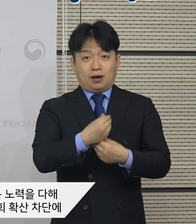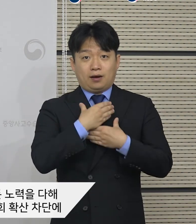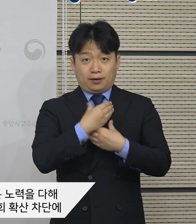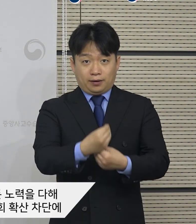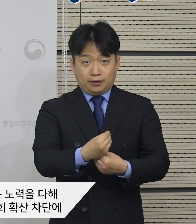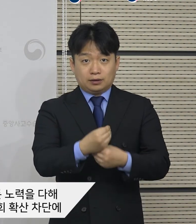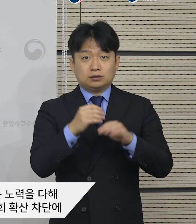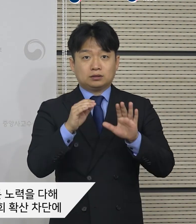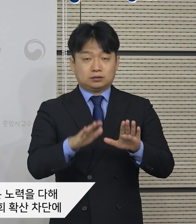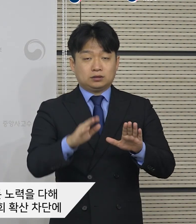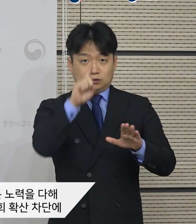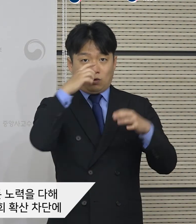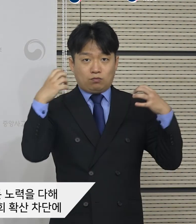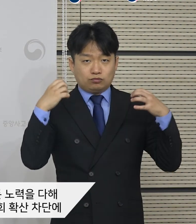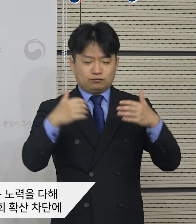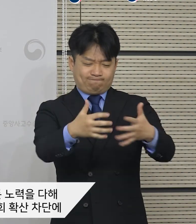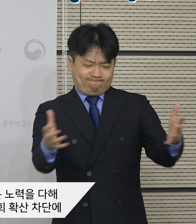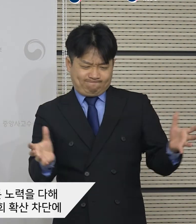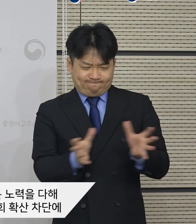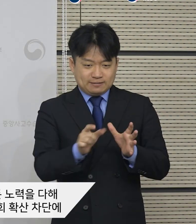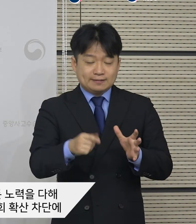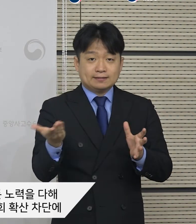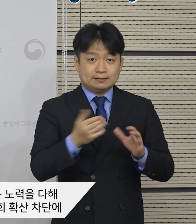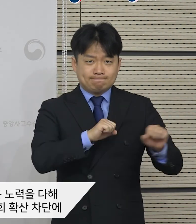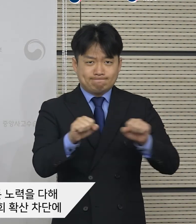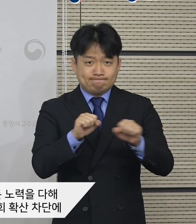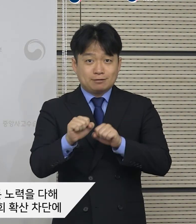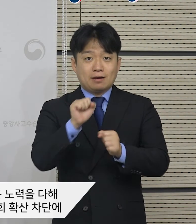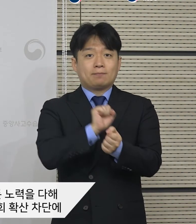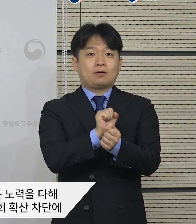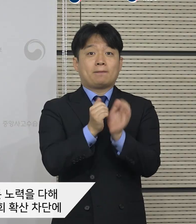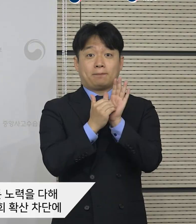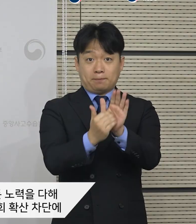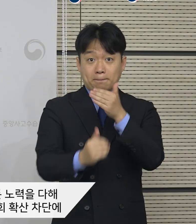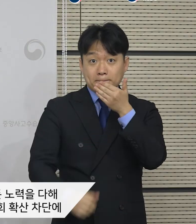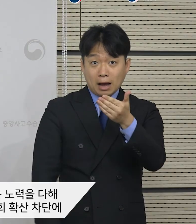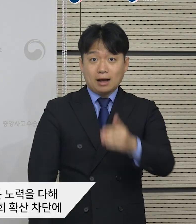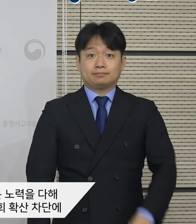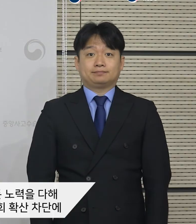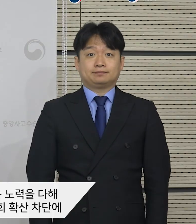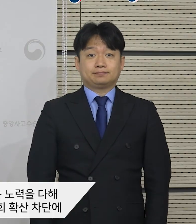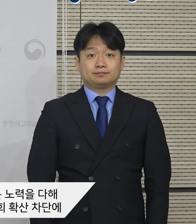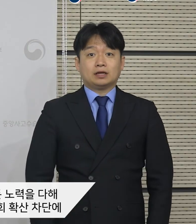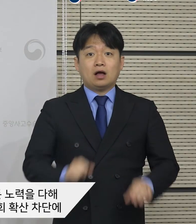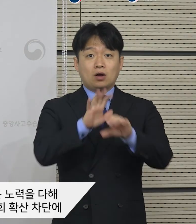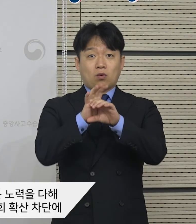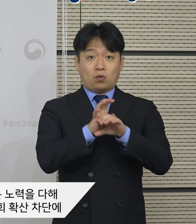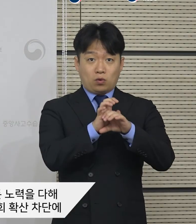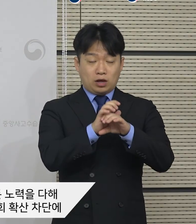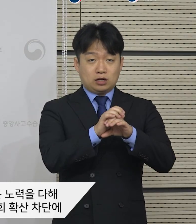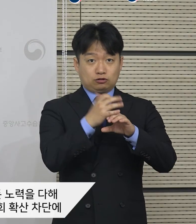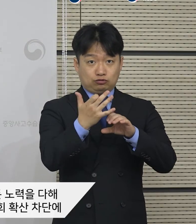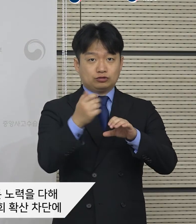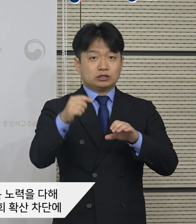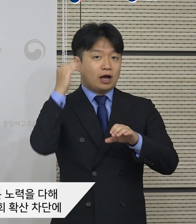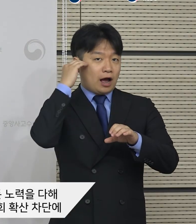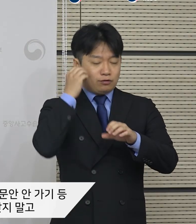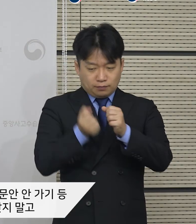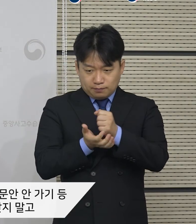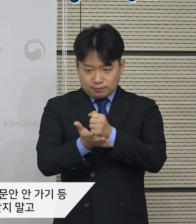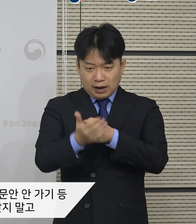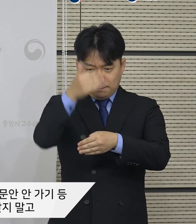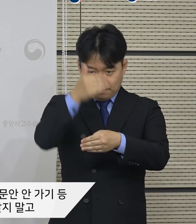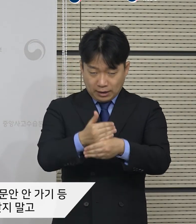있도록 범정부적인 모든 노력을 다해 방역 체계를 강화하며 코로나19의 국내 유입과 지역 확산